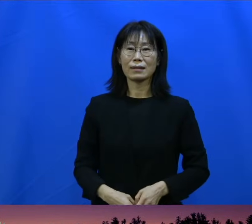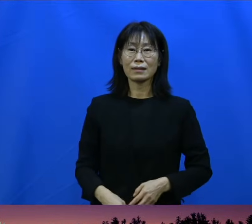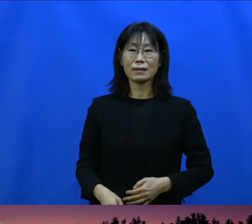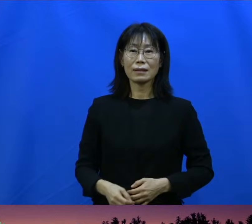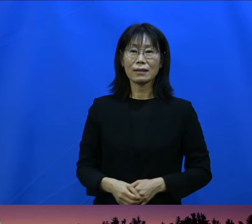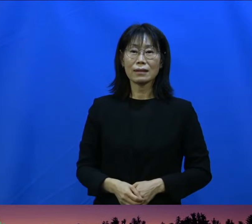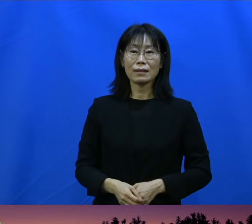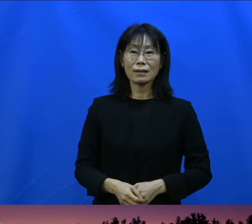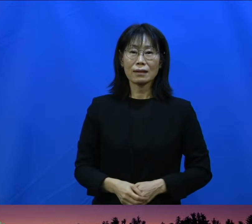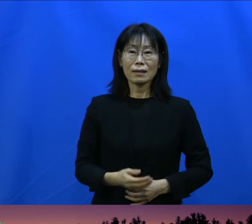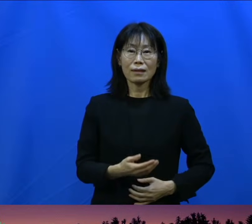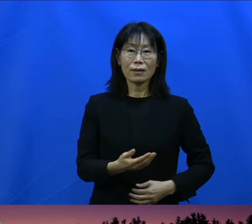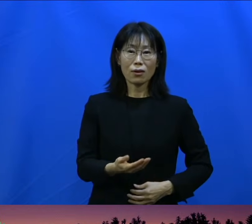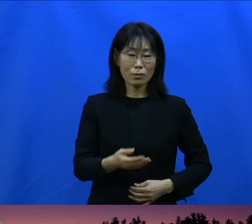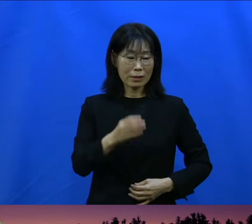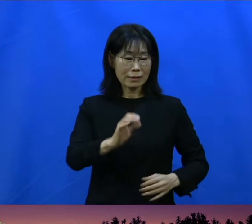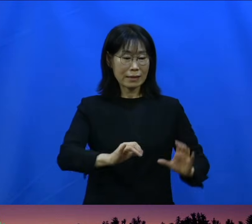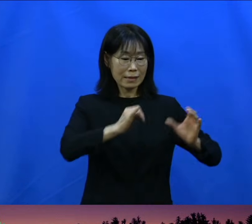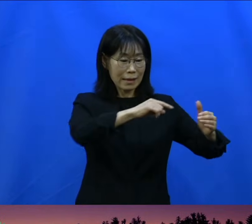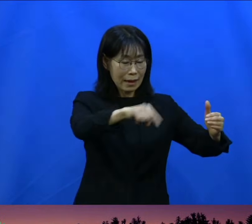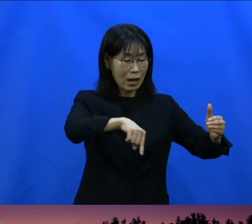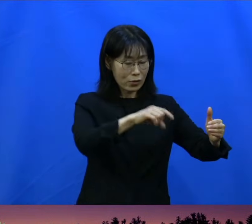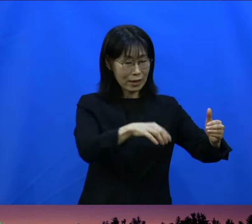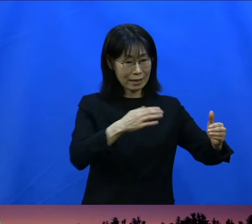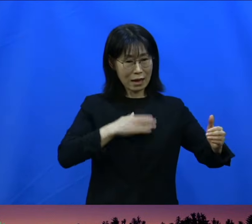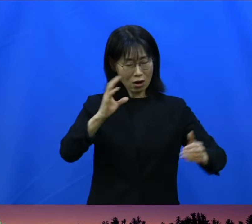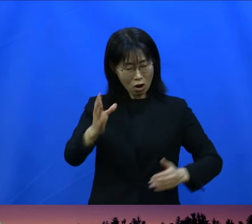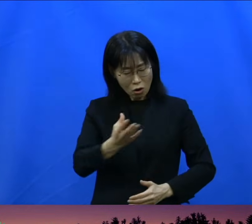거룩하게 사는 것은 너무 위험한 거예요.